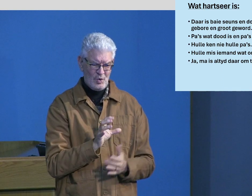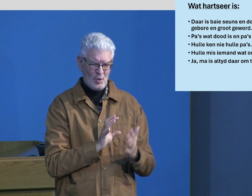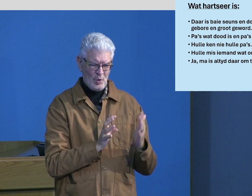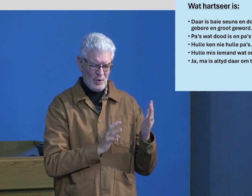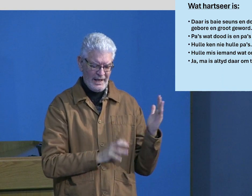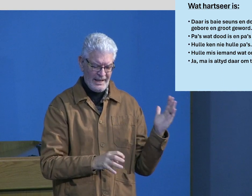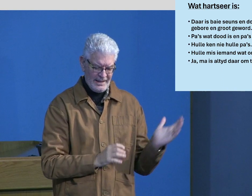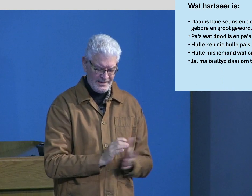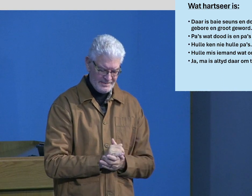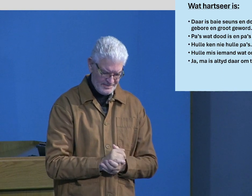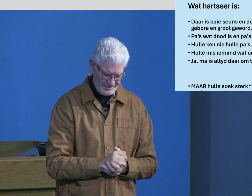hartseer.